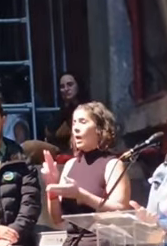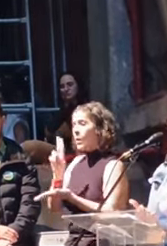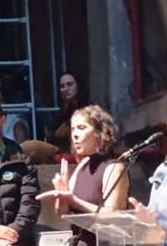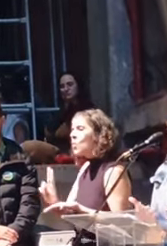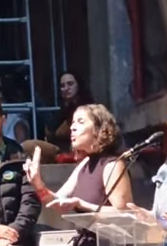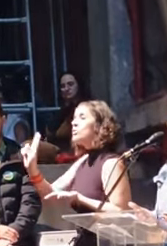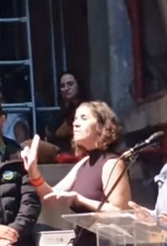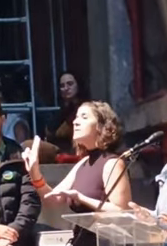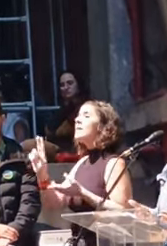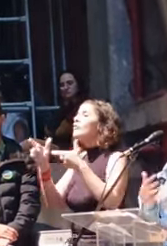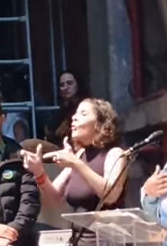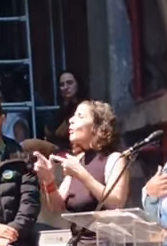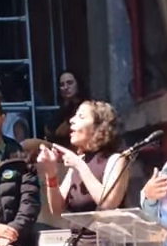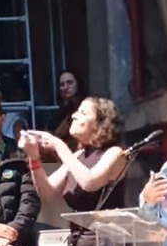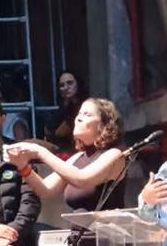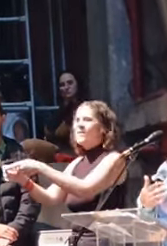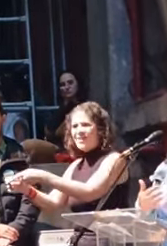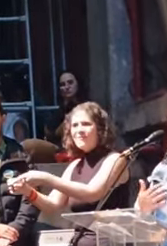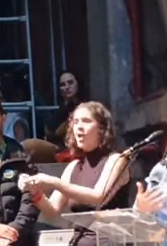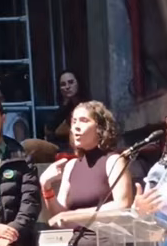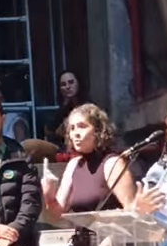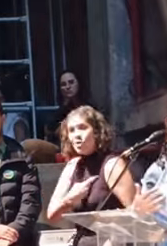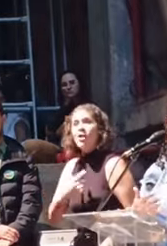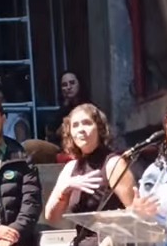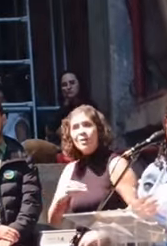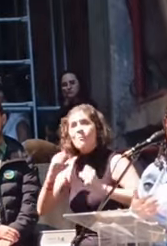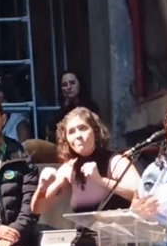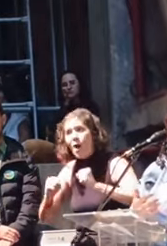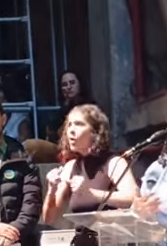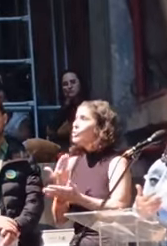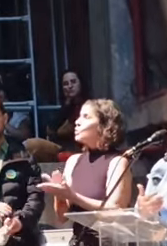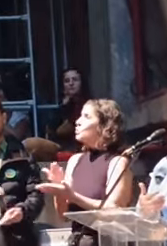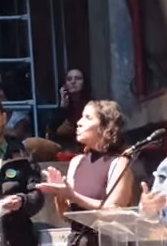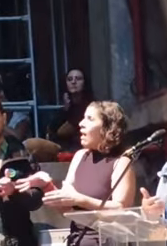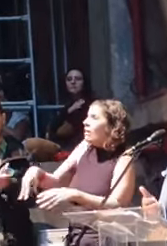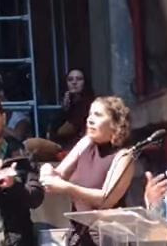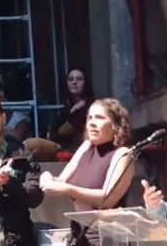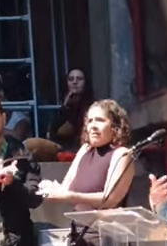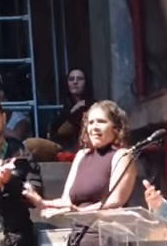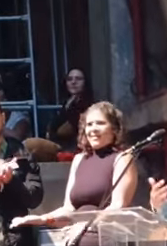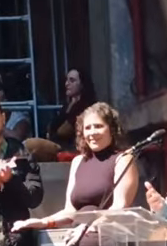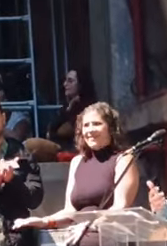universidades nas periferias, para os nossos filhos estudarem.